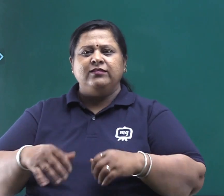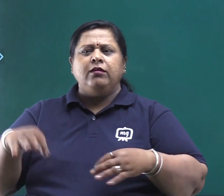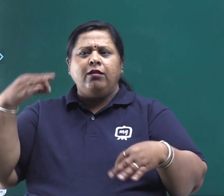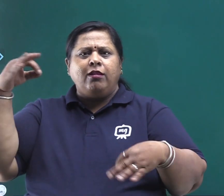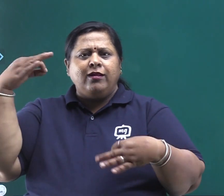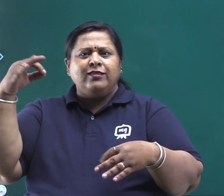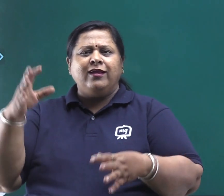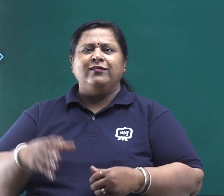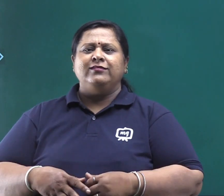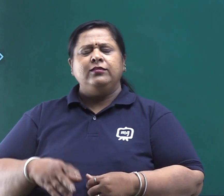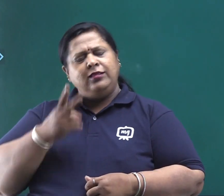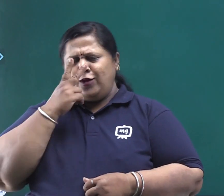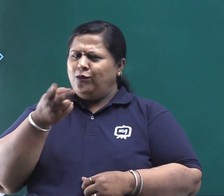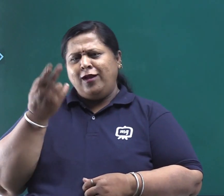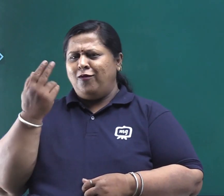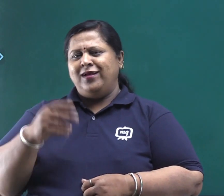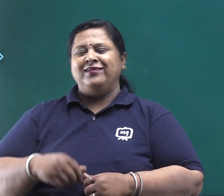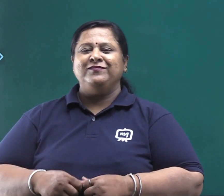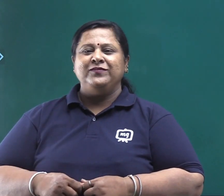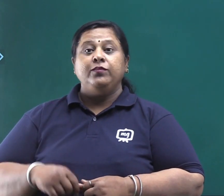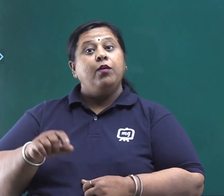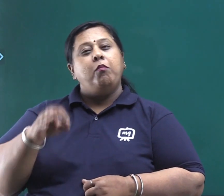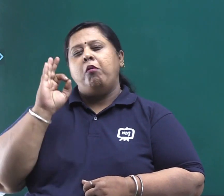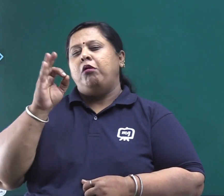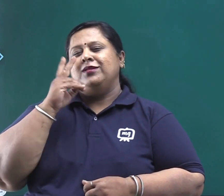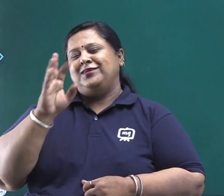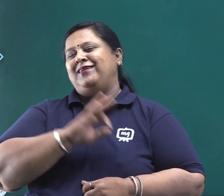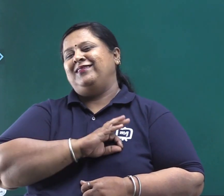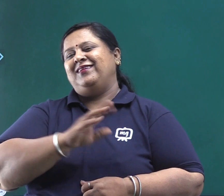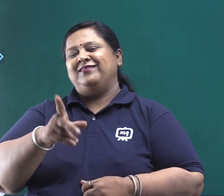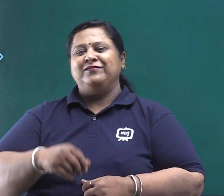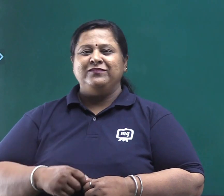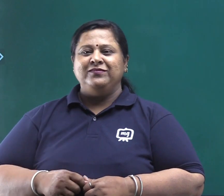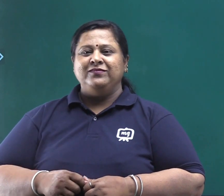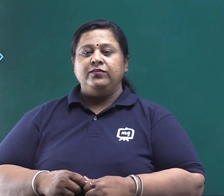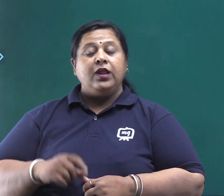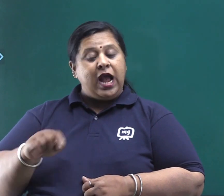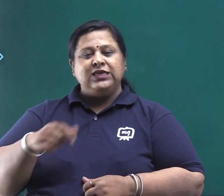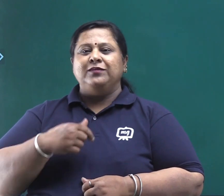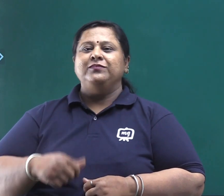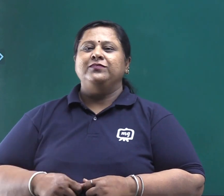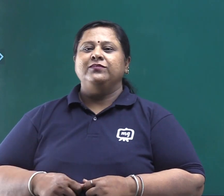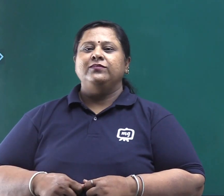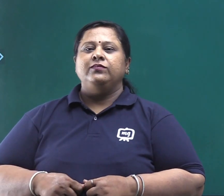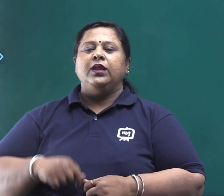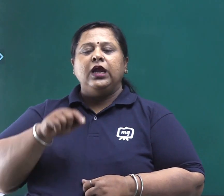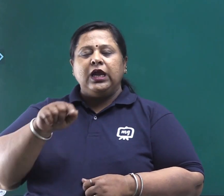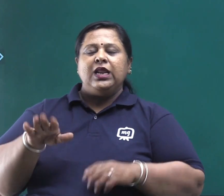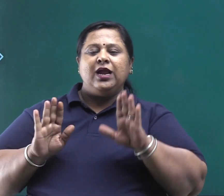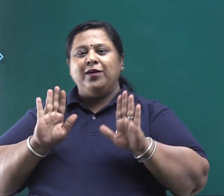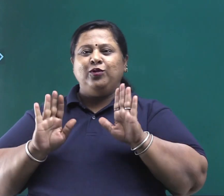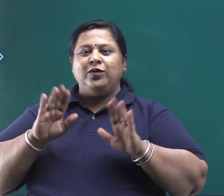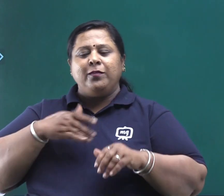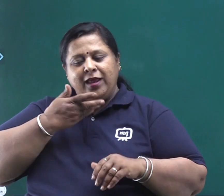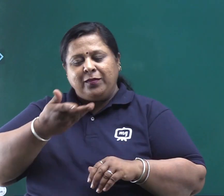या नृत्य ज़रूर देखा होगा। बहुत अच्छा लगता है ना। तो आज हम इन्हीं कठपुतलियों